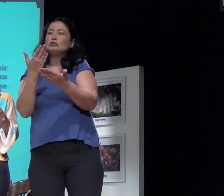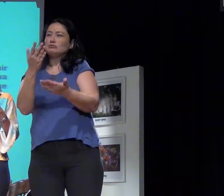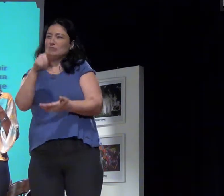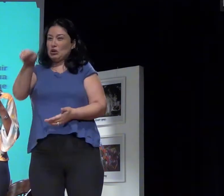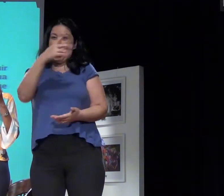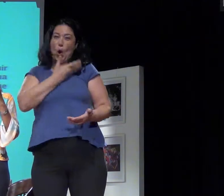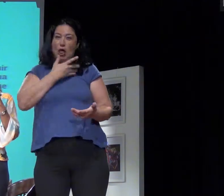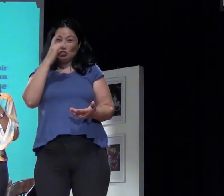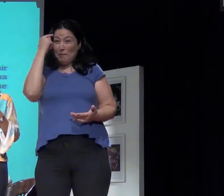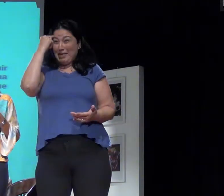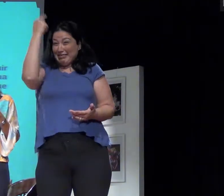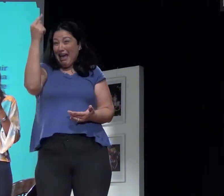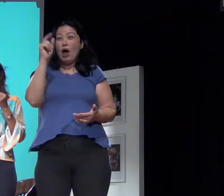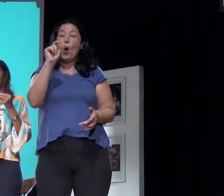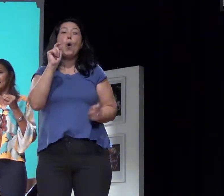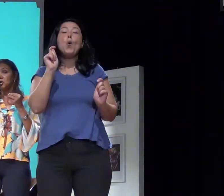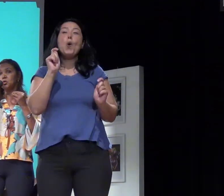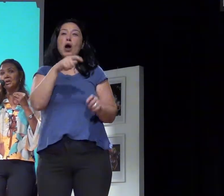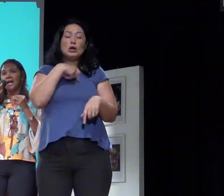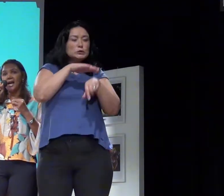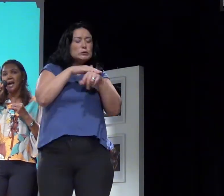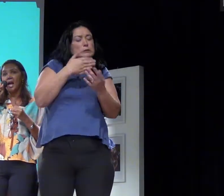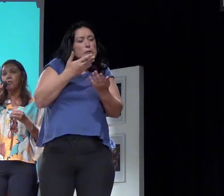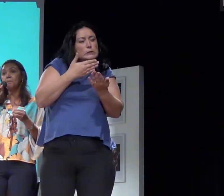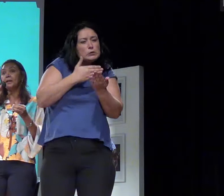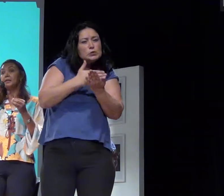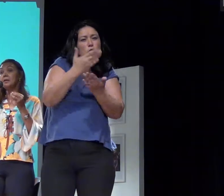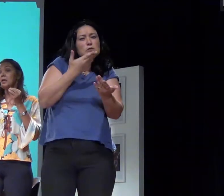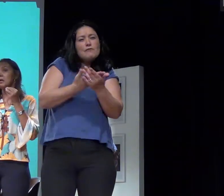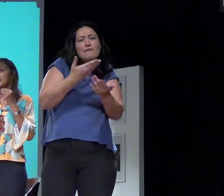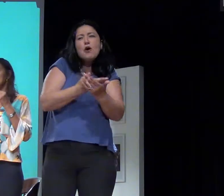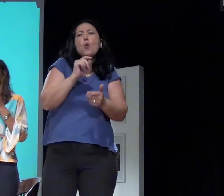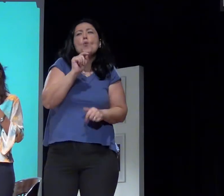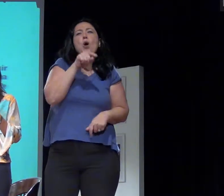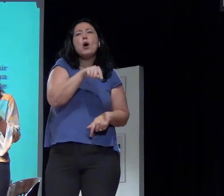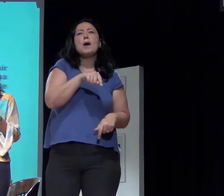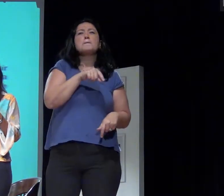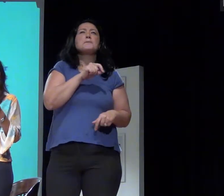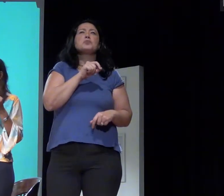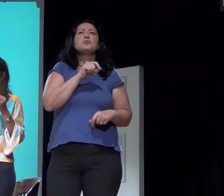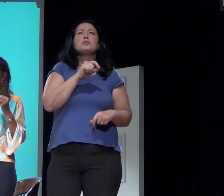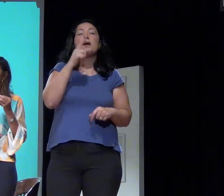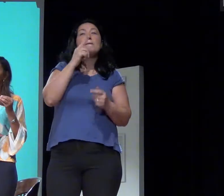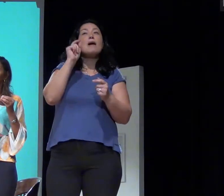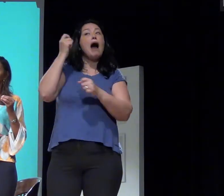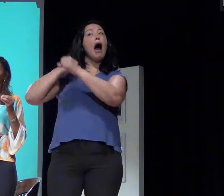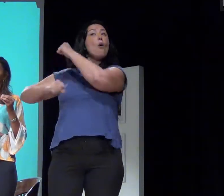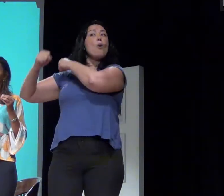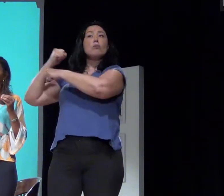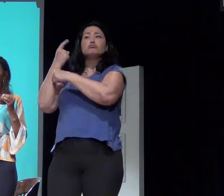ideia, nós começamos, de fato, a estudar, a compreender melhor essas questões a partir do ano